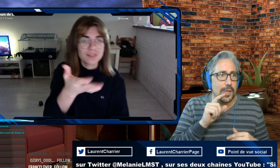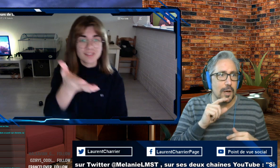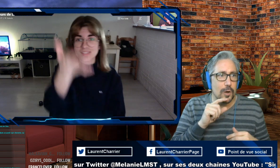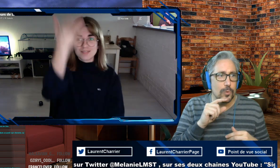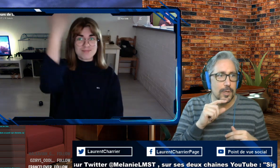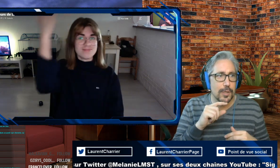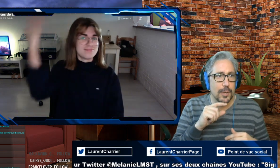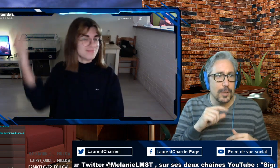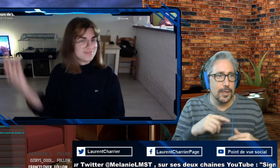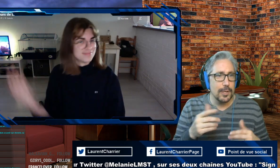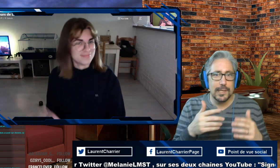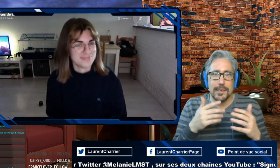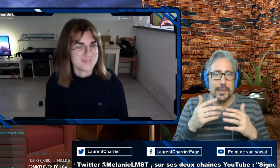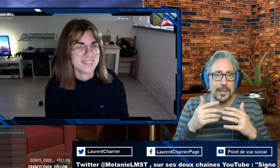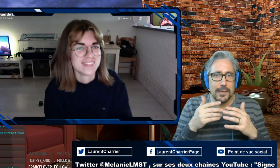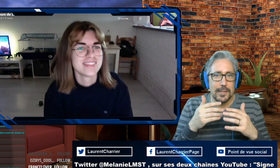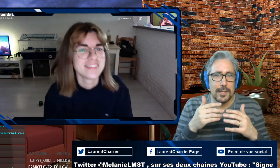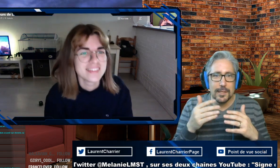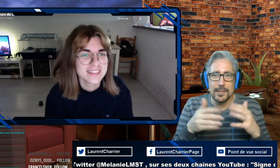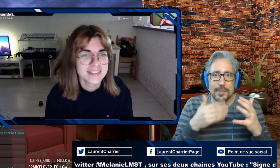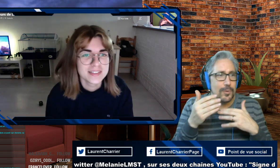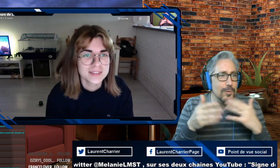maman, comme ça, ou